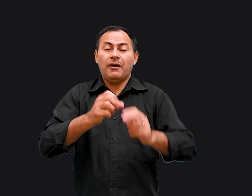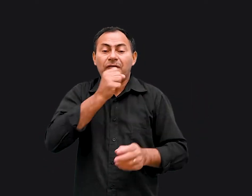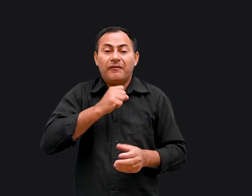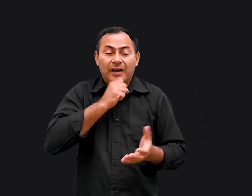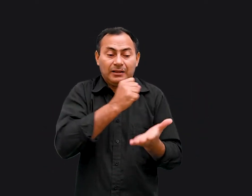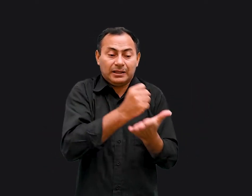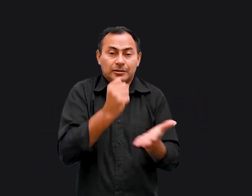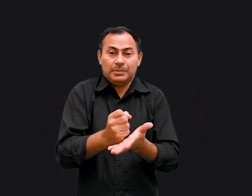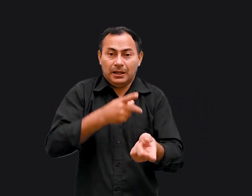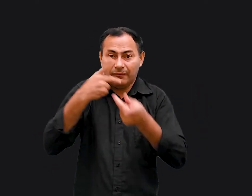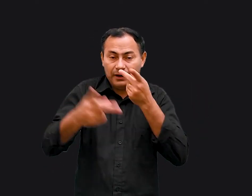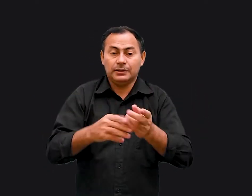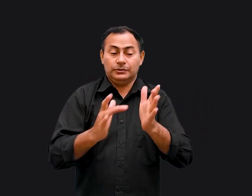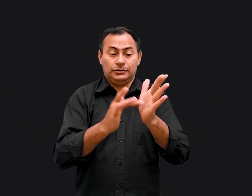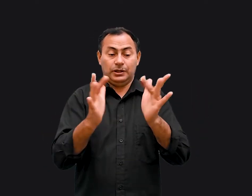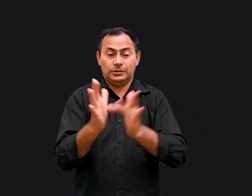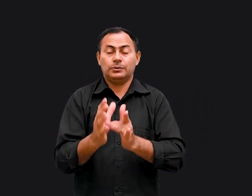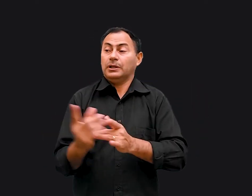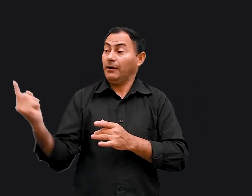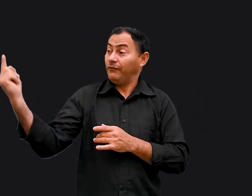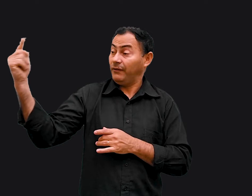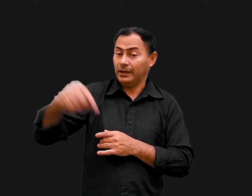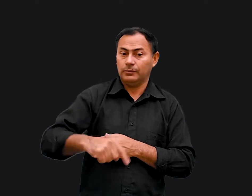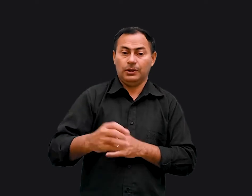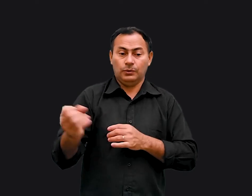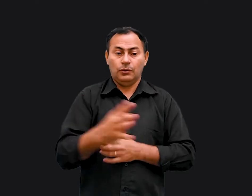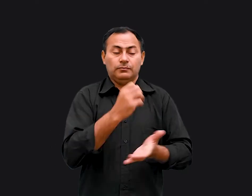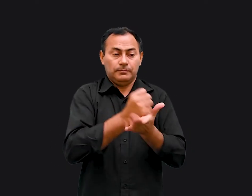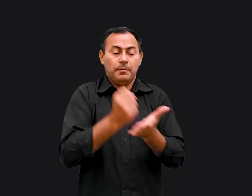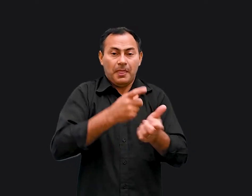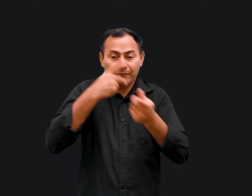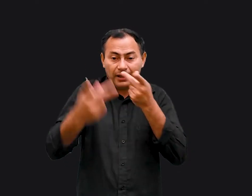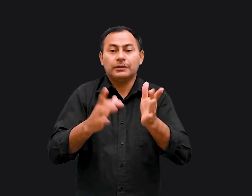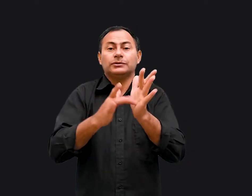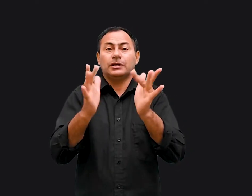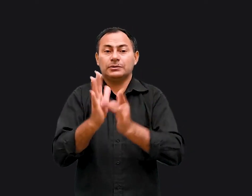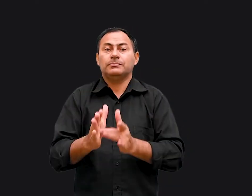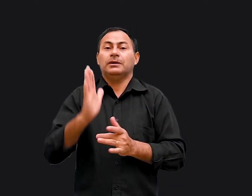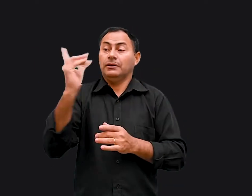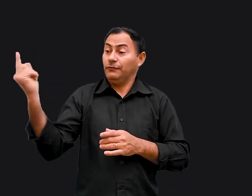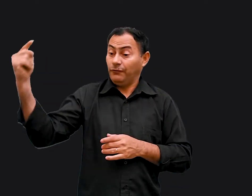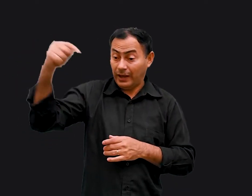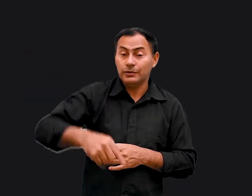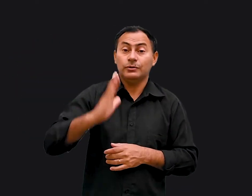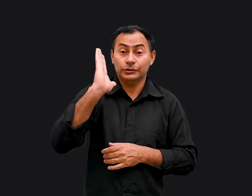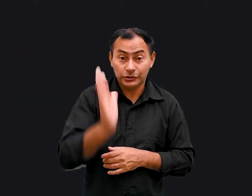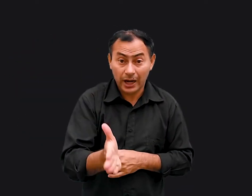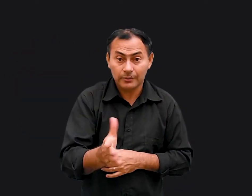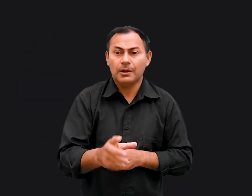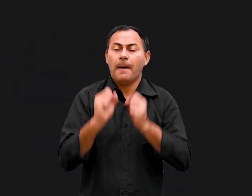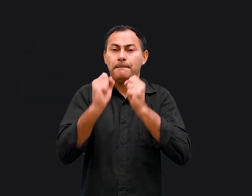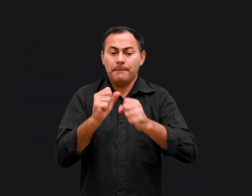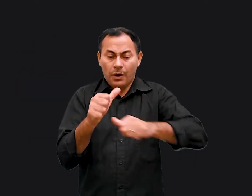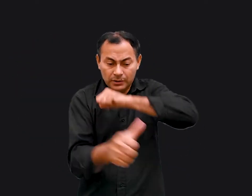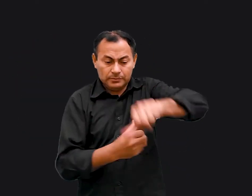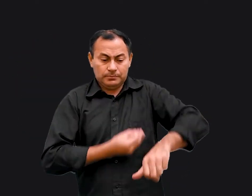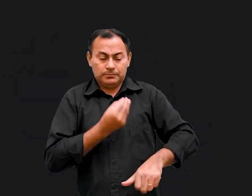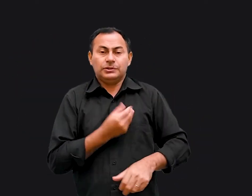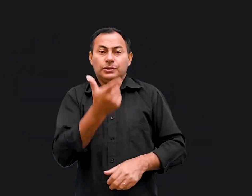Testamento diz: Jesus está vindo. E o Novo Testamento diz: Jesus veio. Você pode nascer de novo. Você